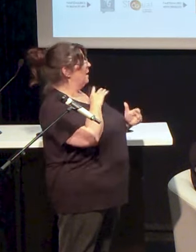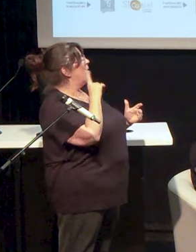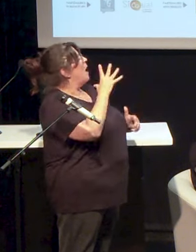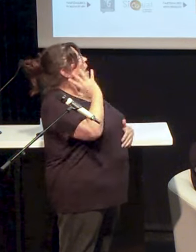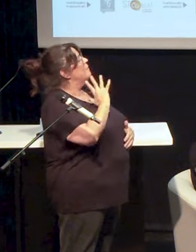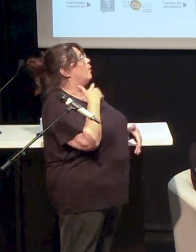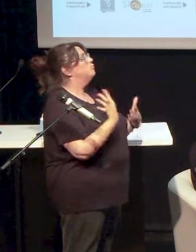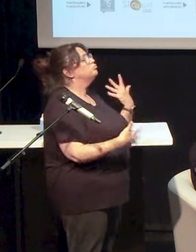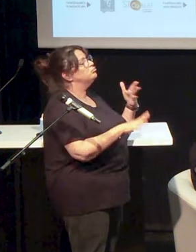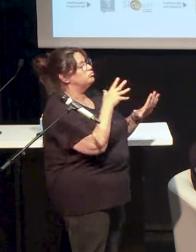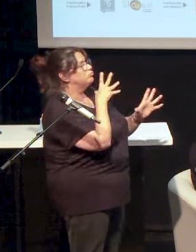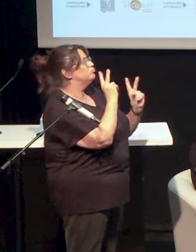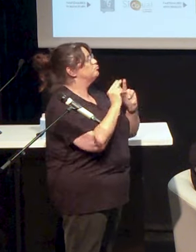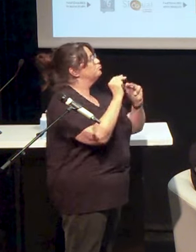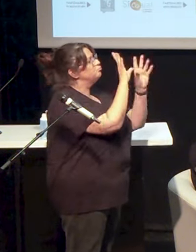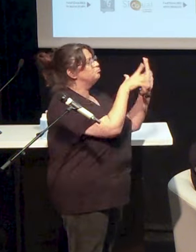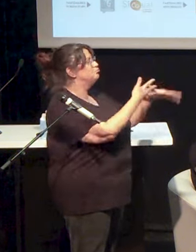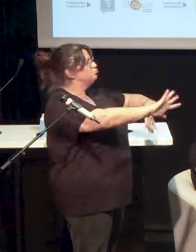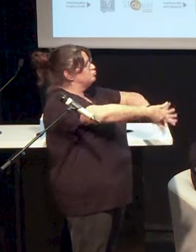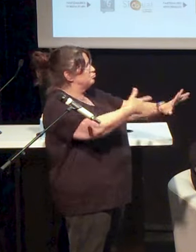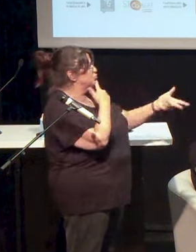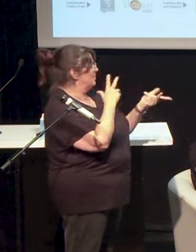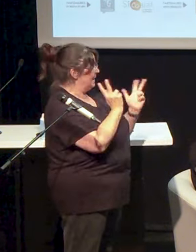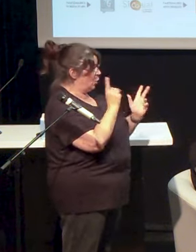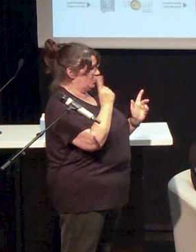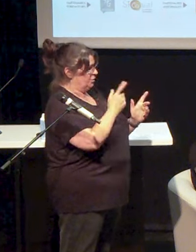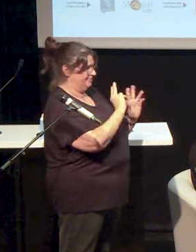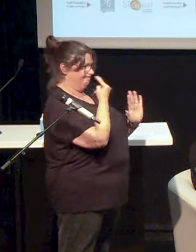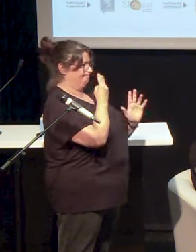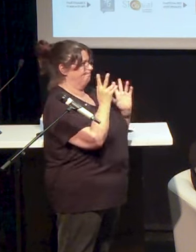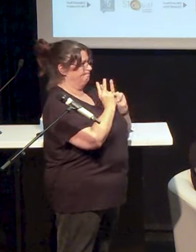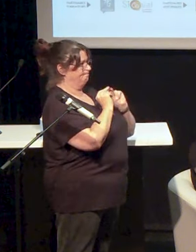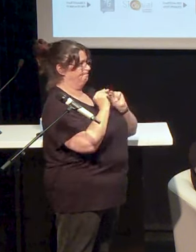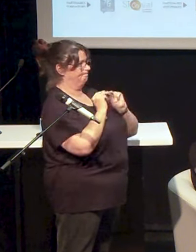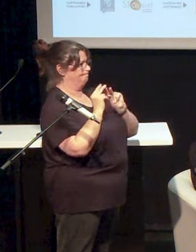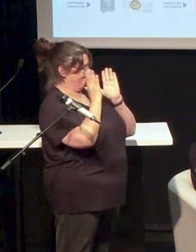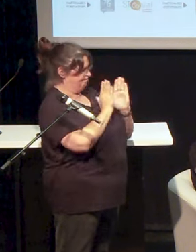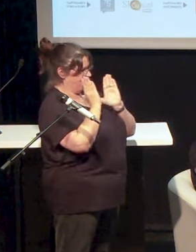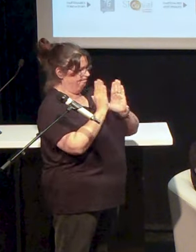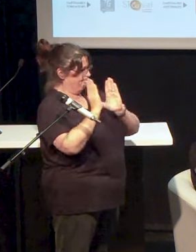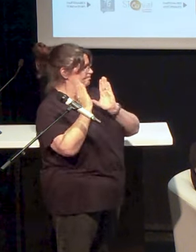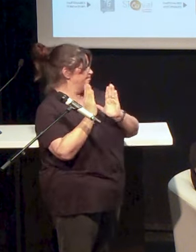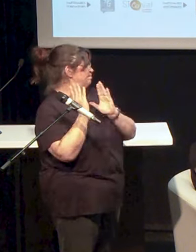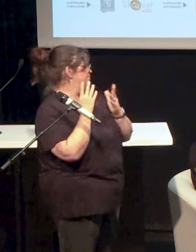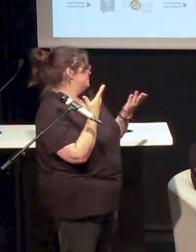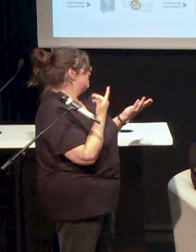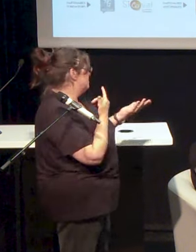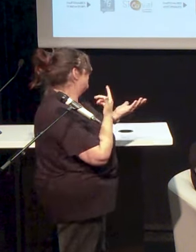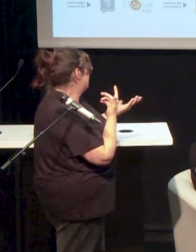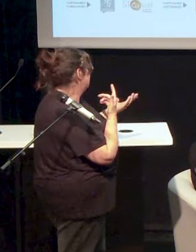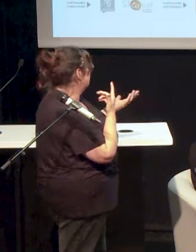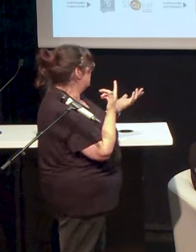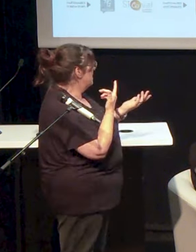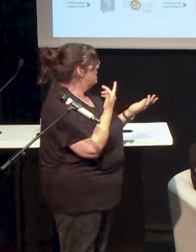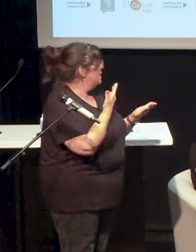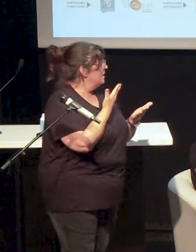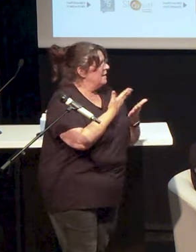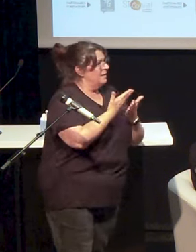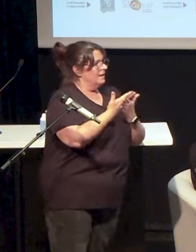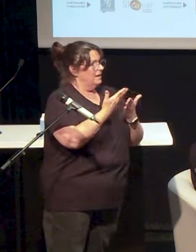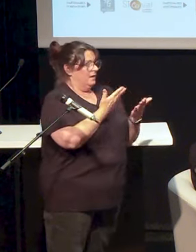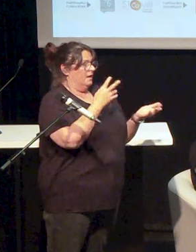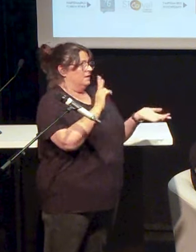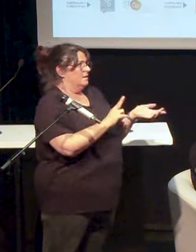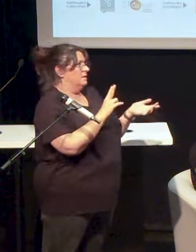faisais pas forcément avant et qui maintenant est devenue complètement transparent. Mais oui, je vais dire que là, c'est